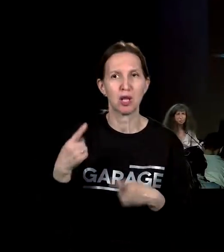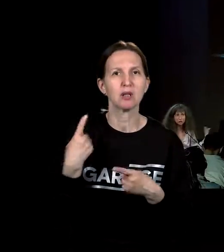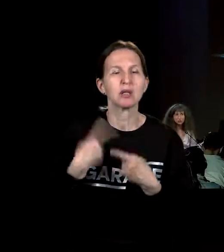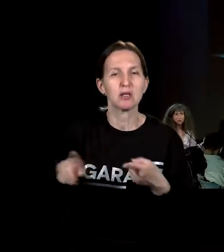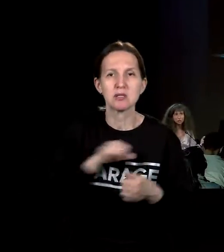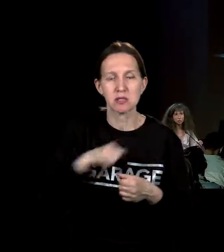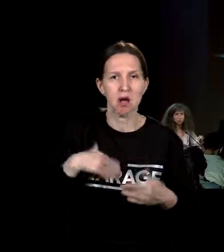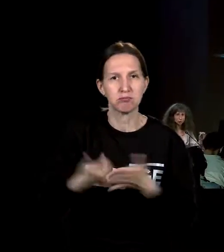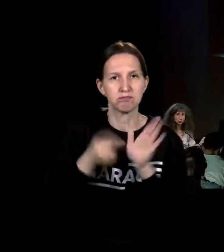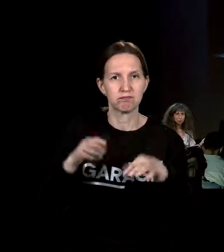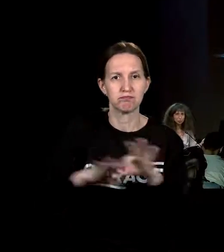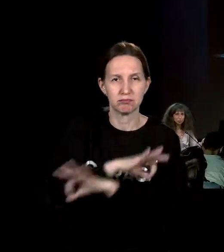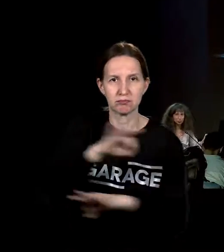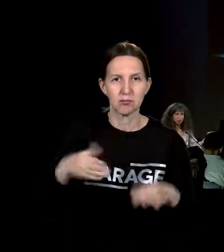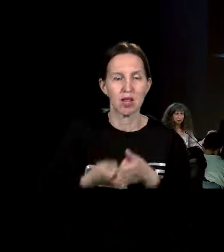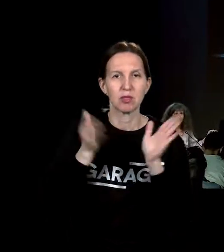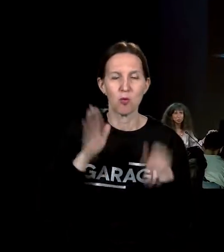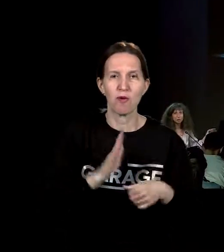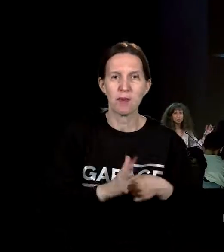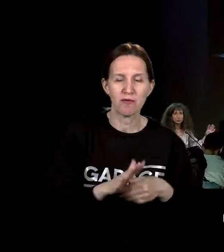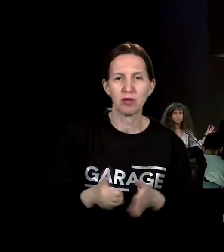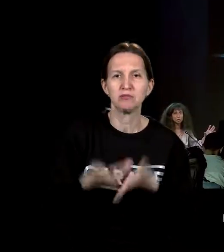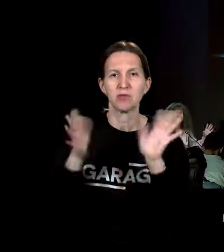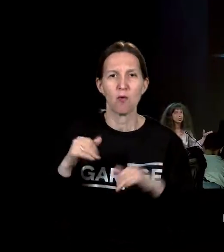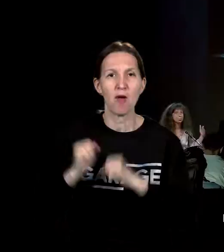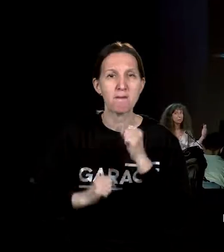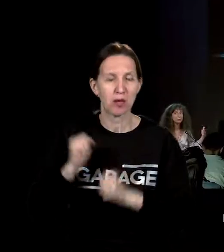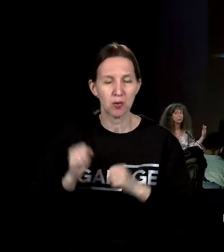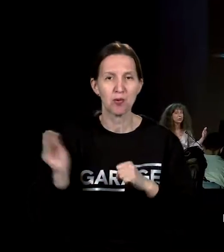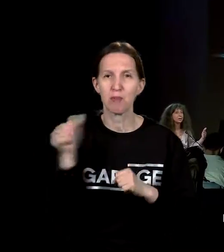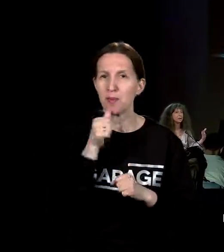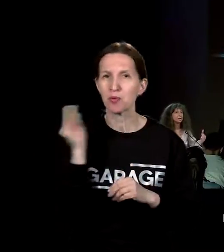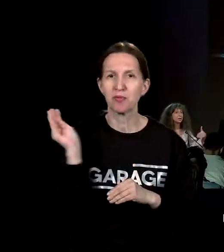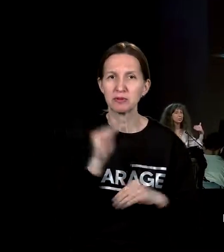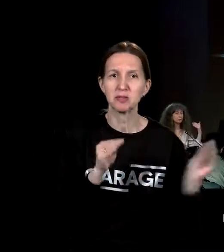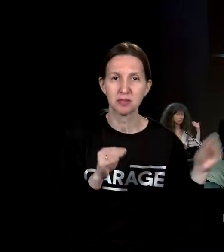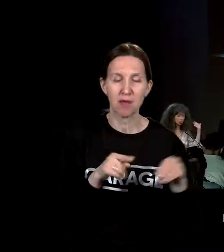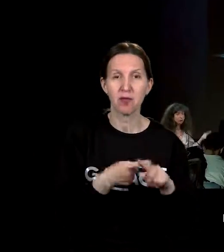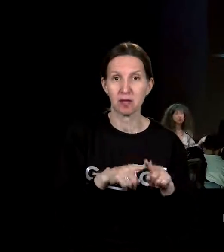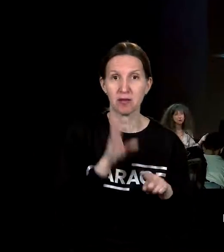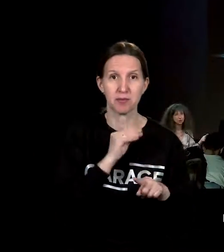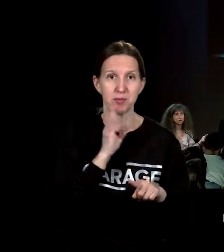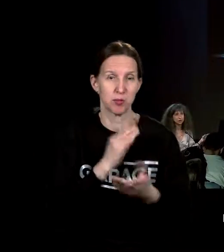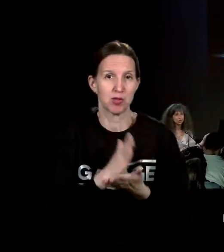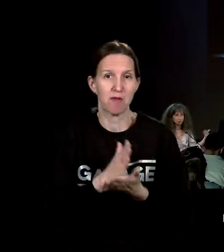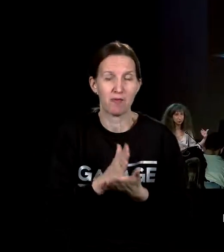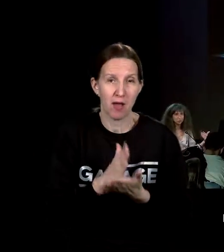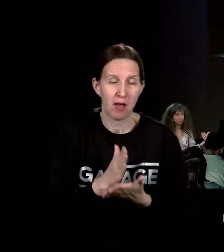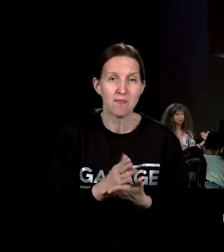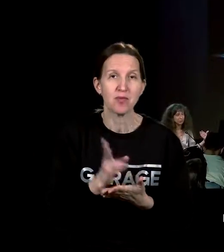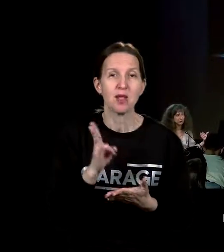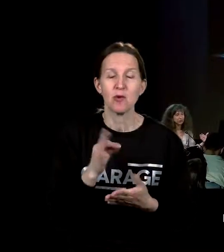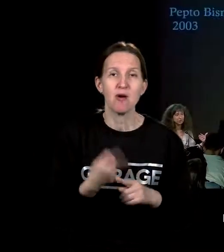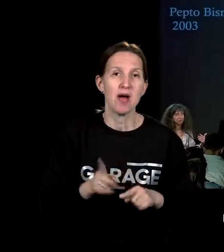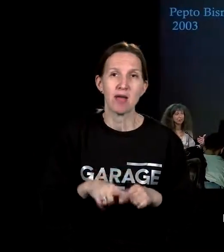пропеллеров, новый тип мотора. Это все работало, это все до какого-то момента вполне существовало. Это было действительно не муляжом изобретение, это вполне